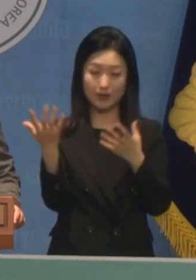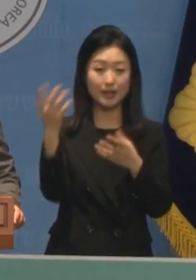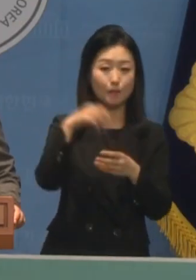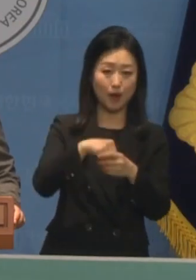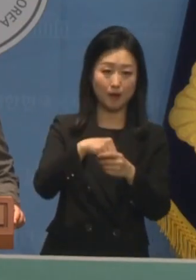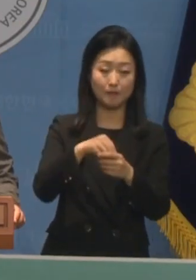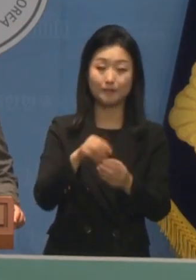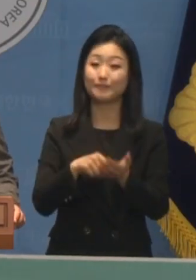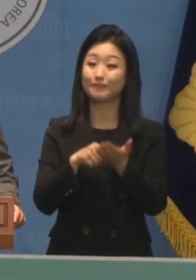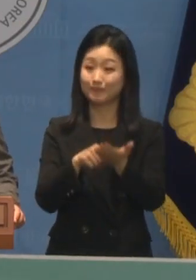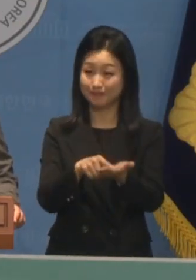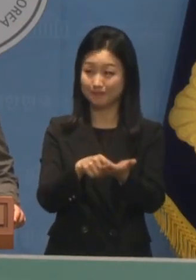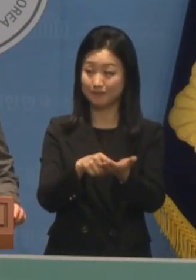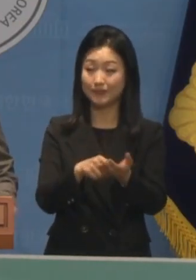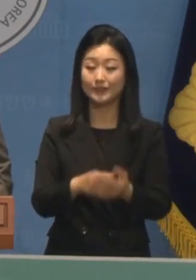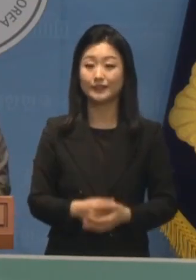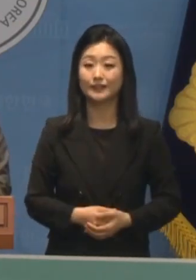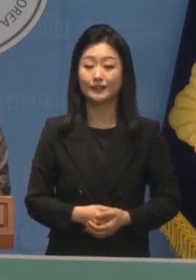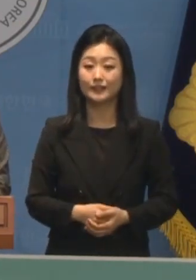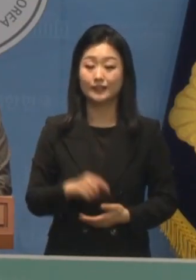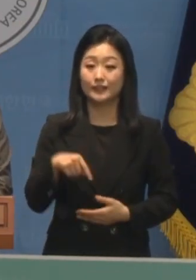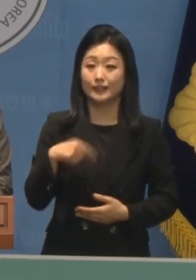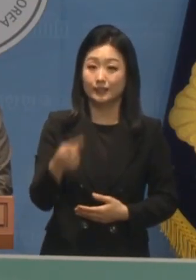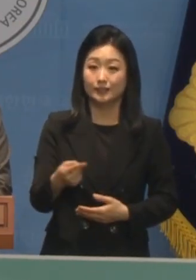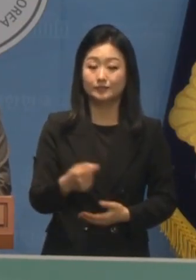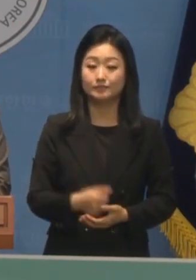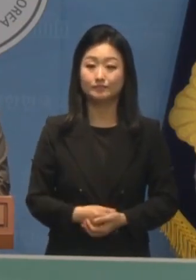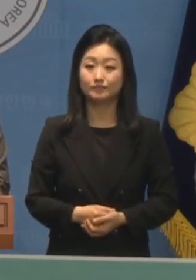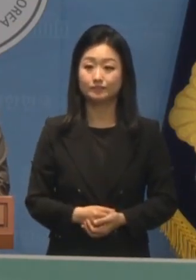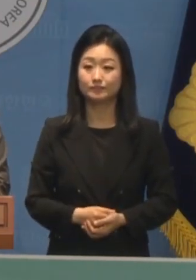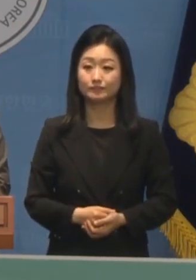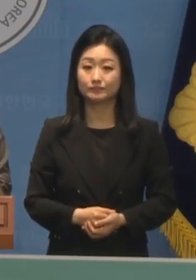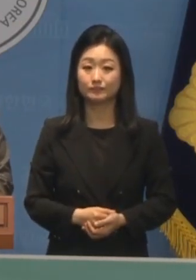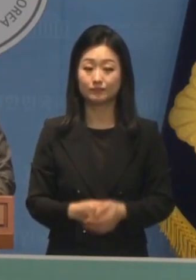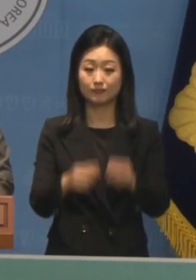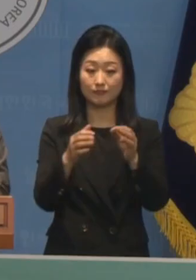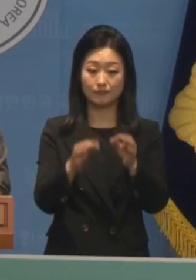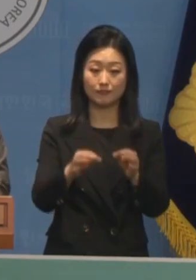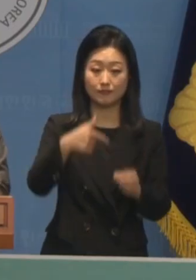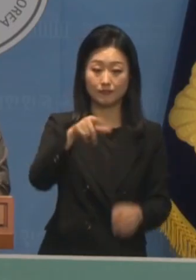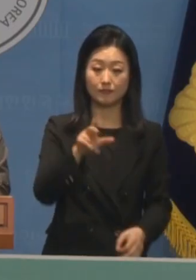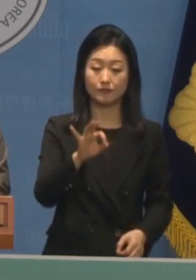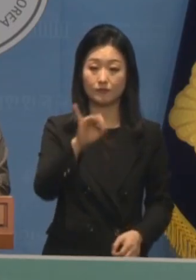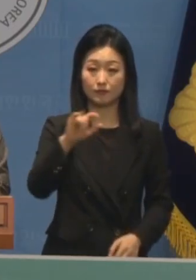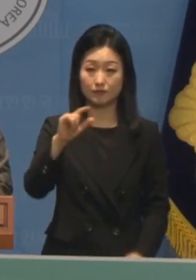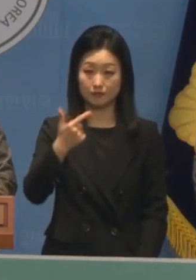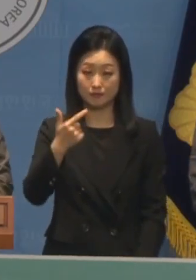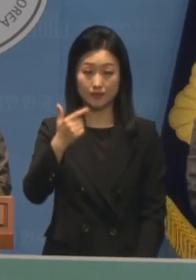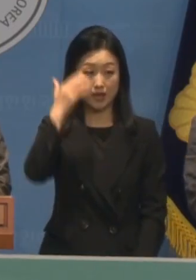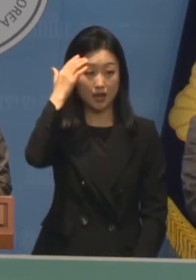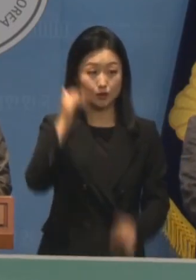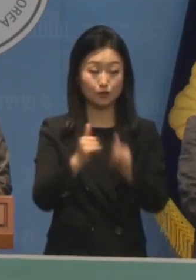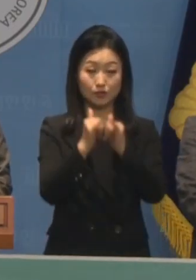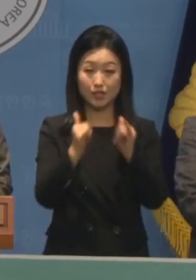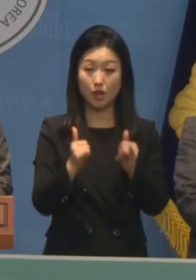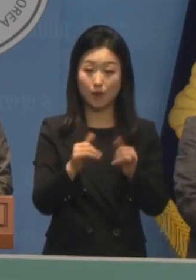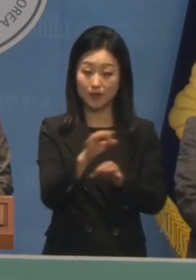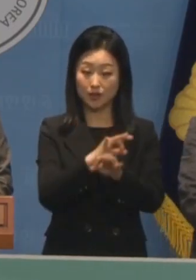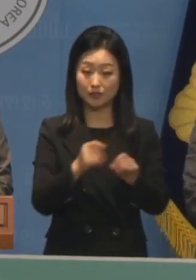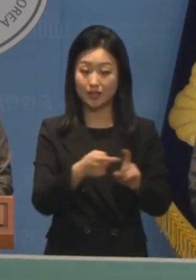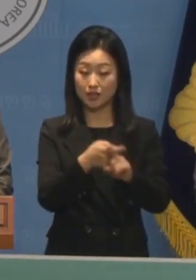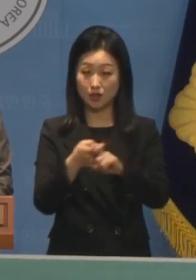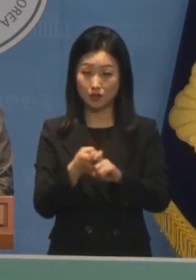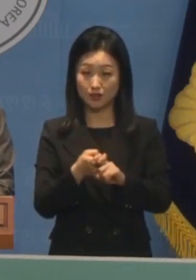했다는 점을 말씀드리겠습니다. 다음으로는 김경민 한국사회적경제연대회의 상임대표님